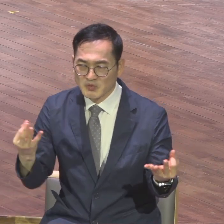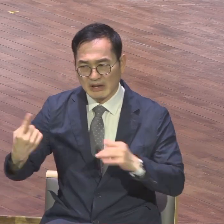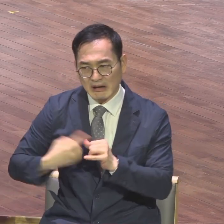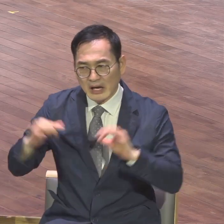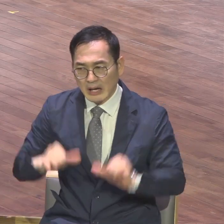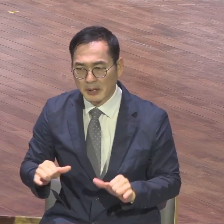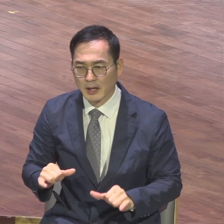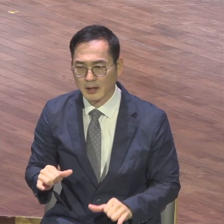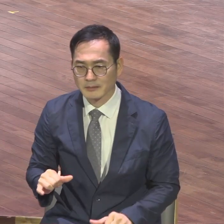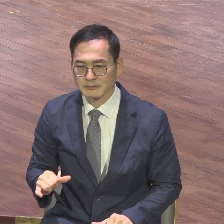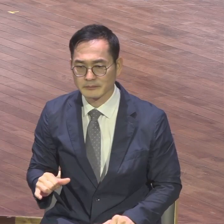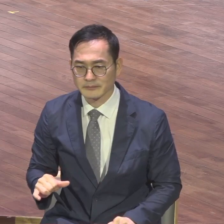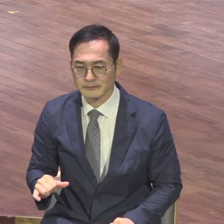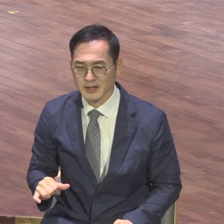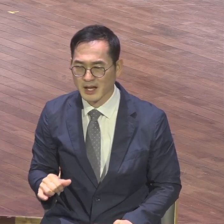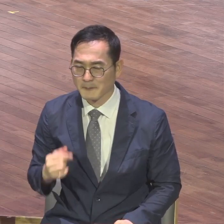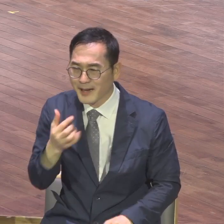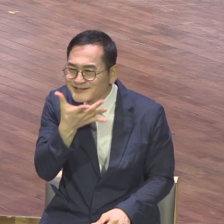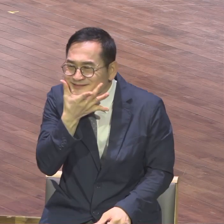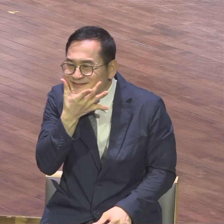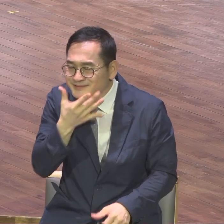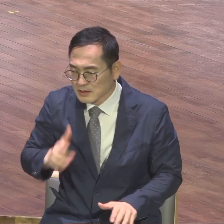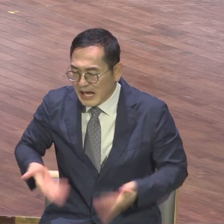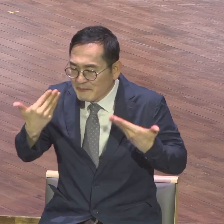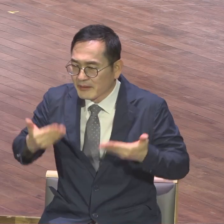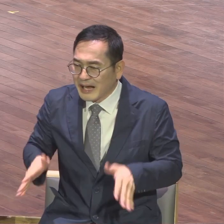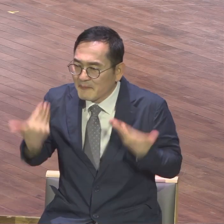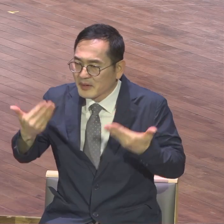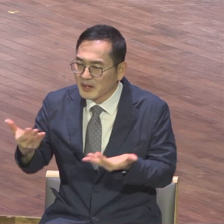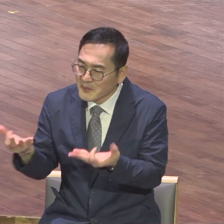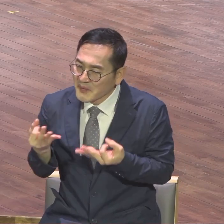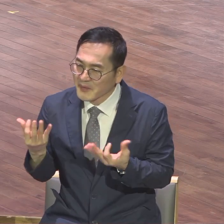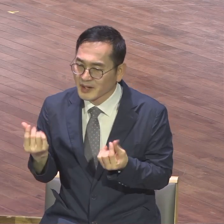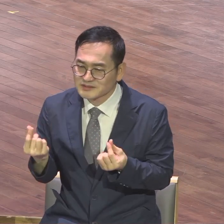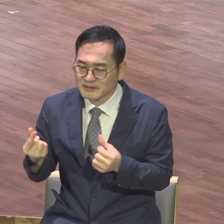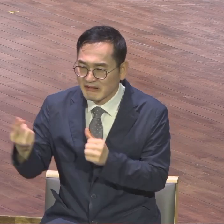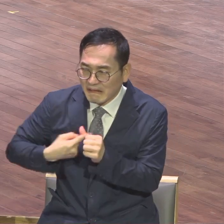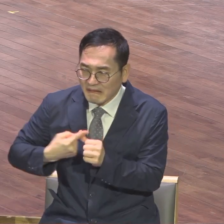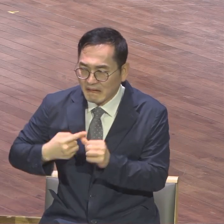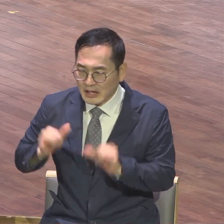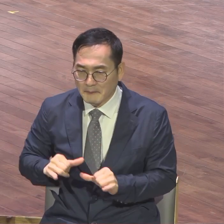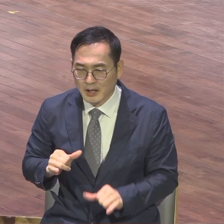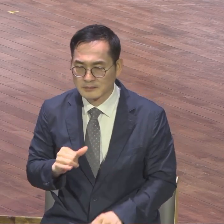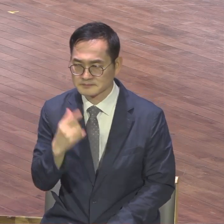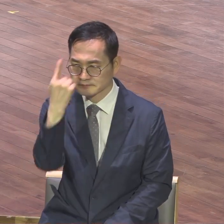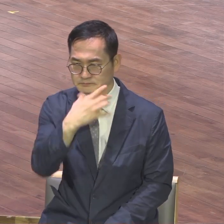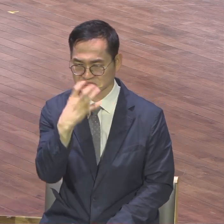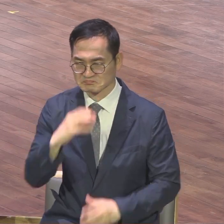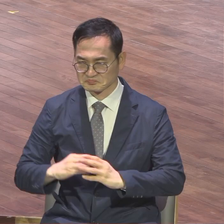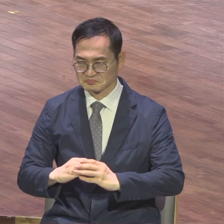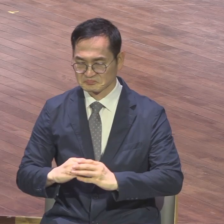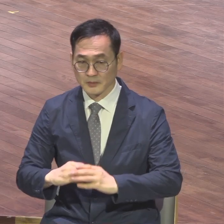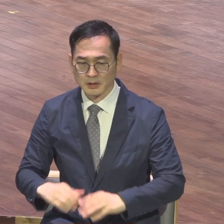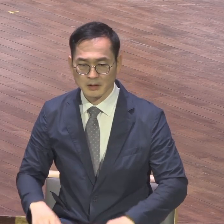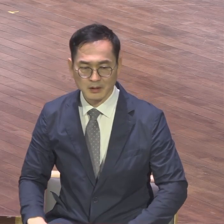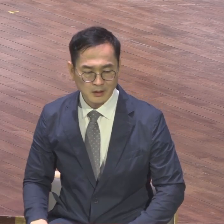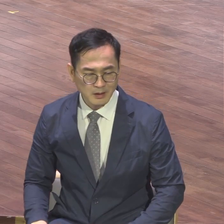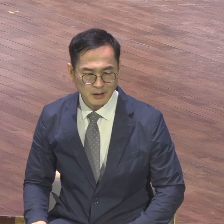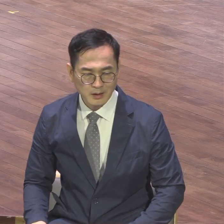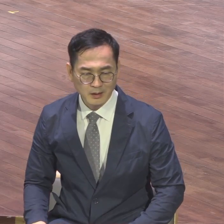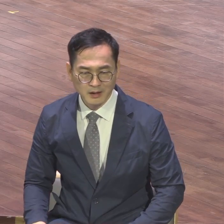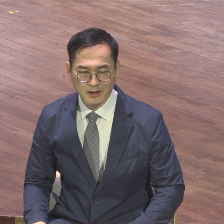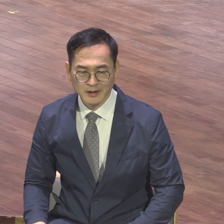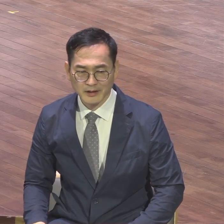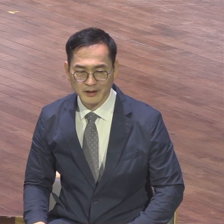나를 어떻게 평가할 거냐? 요거에 대한 집중하고 있습니다. 표정이 굳어 있지. 이상하지. 태국에 시집간